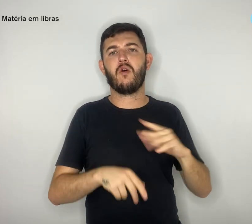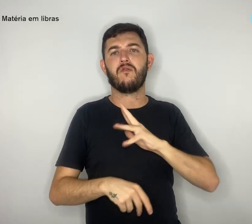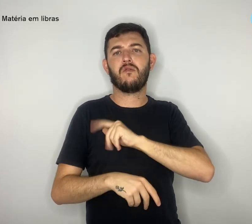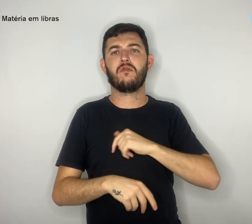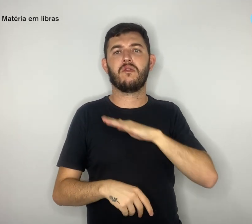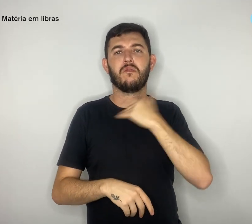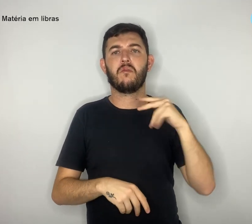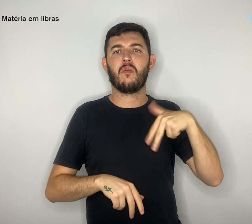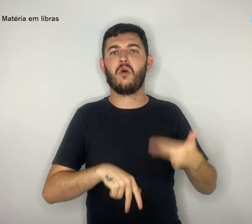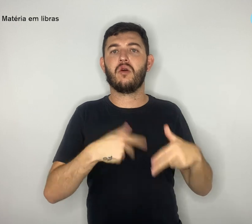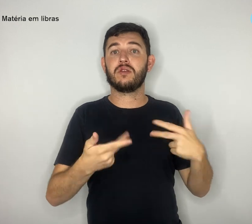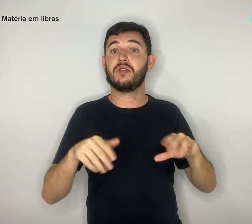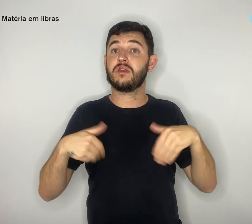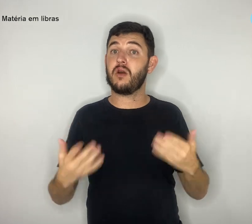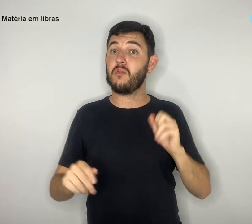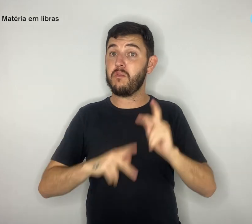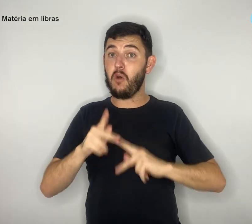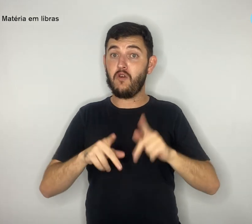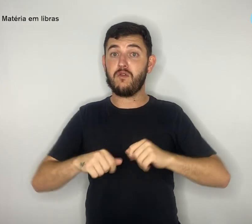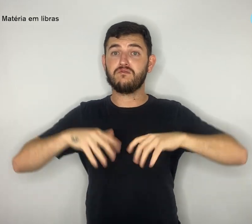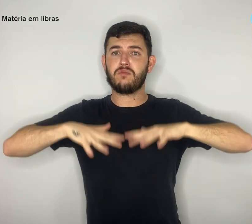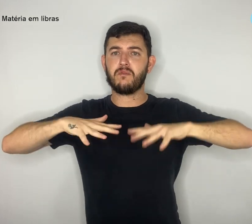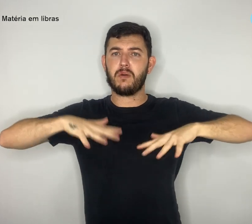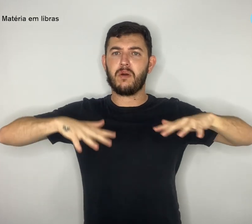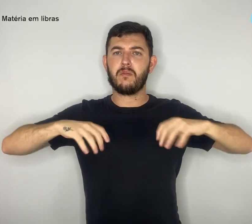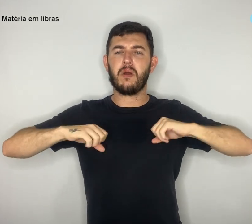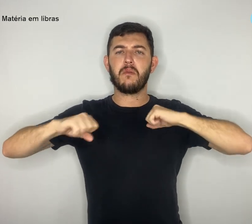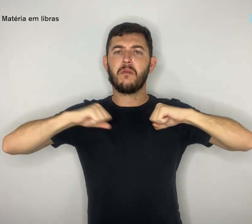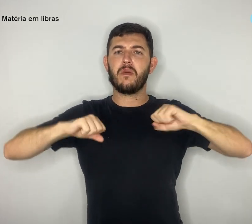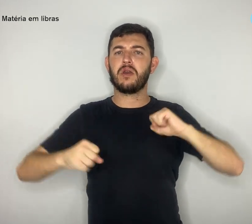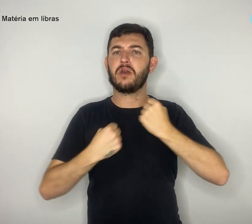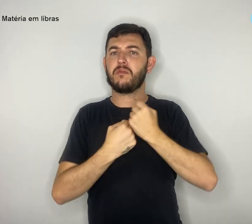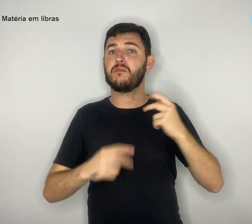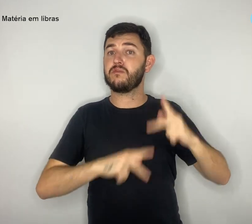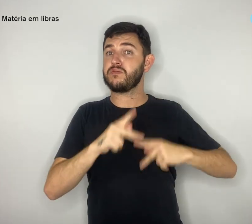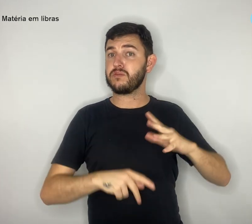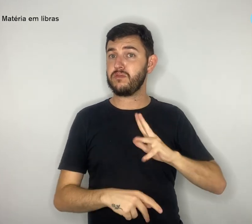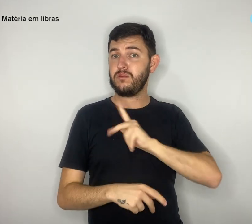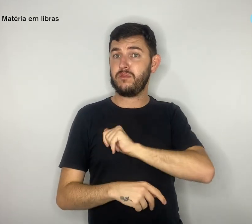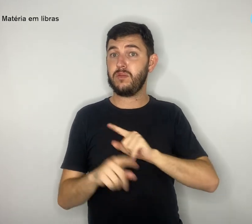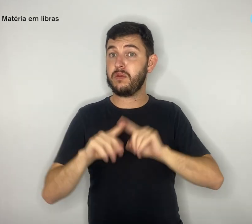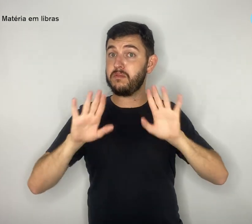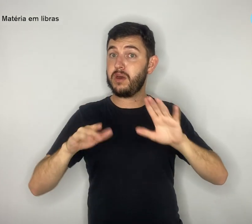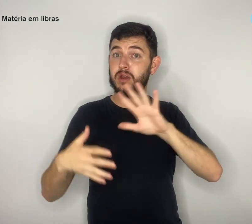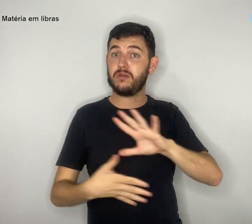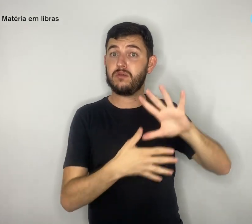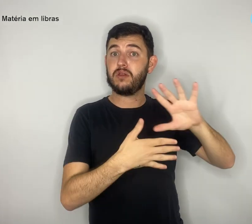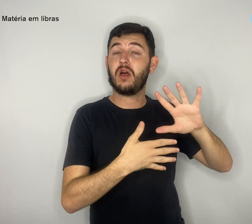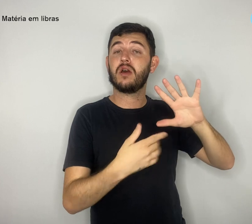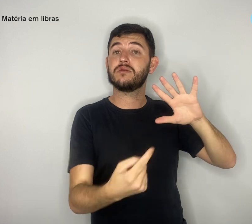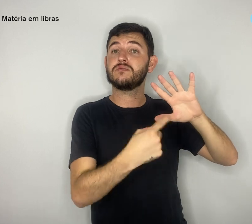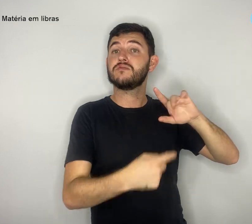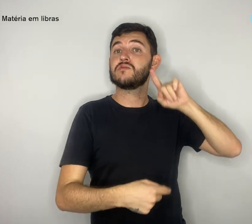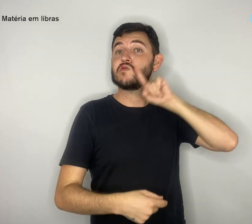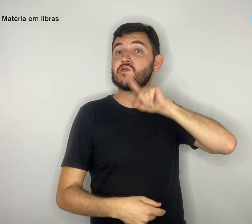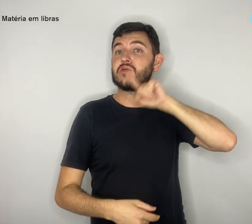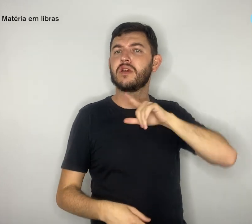rua e em favor do povo palestino. Inclusive nos Estados Unidos, onde protestos têm